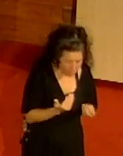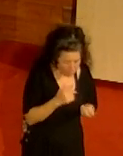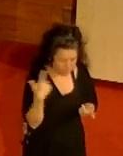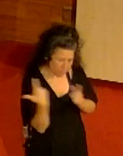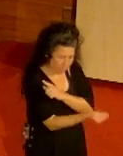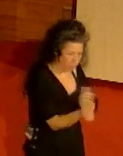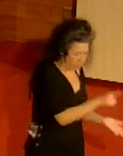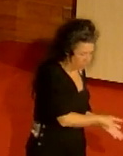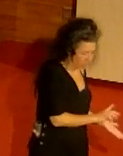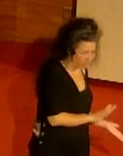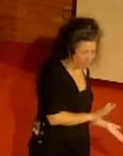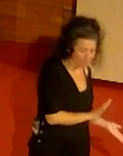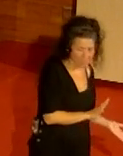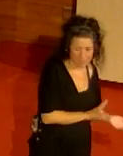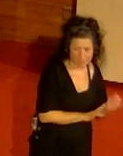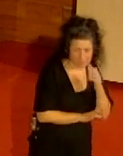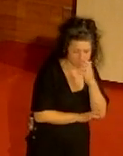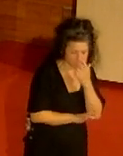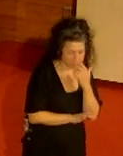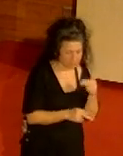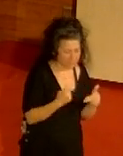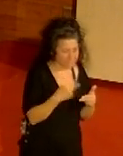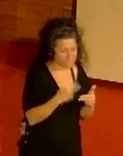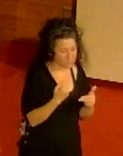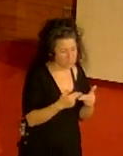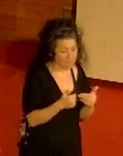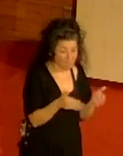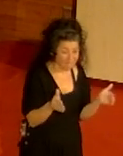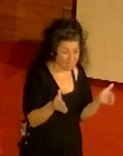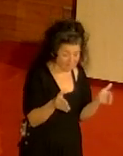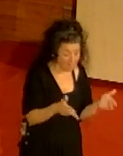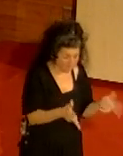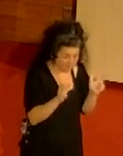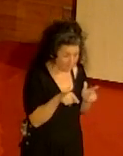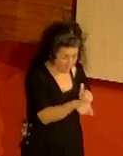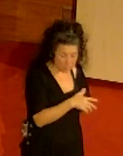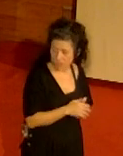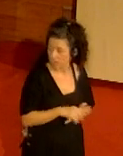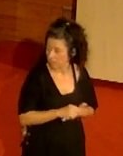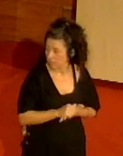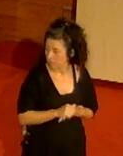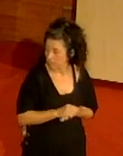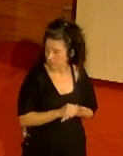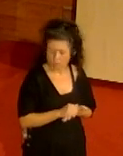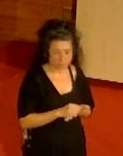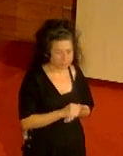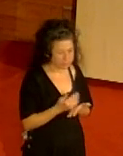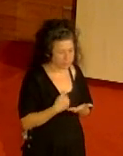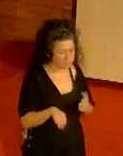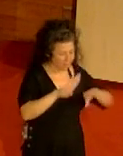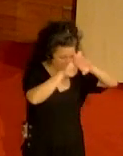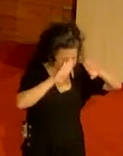vez. Que esté la frontera abierta permite eso. Yo, pues, hablando con afganos,